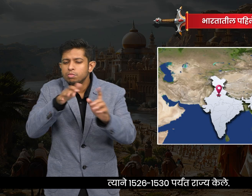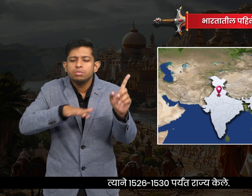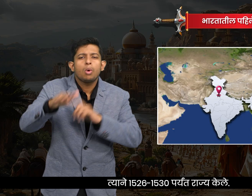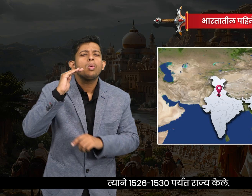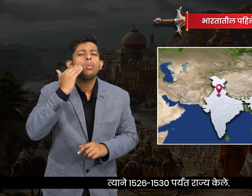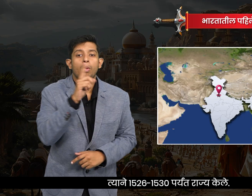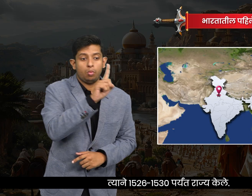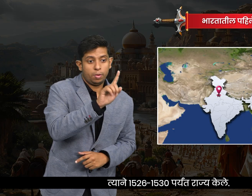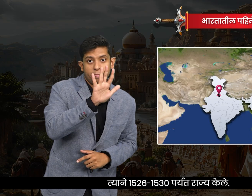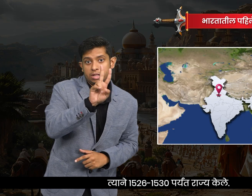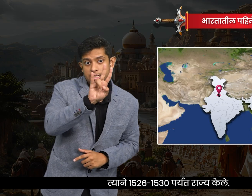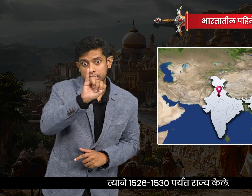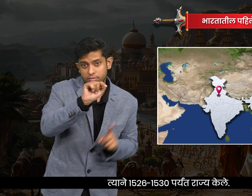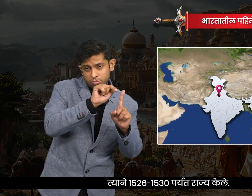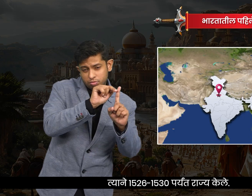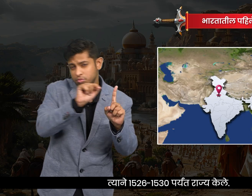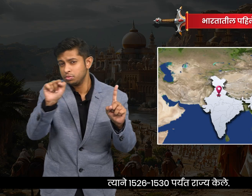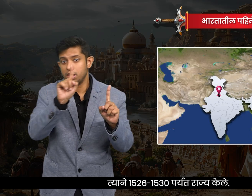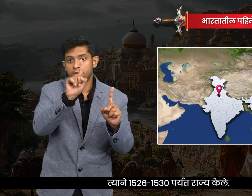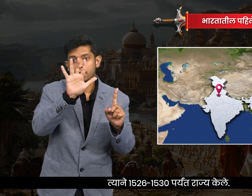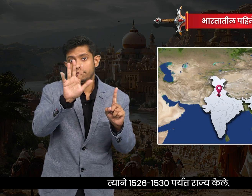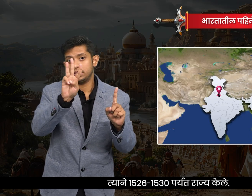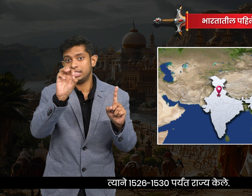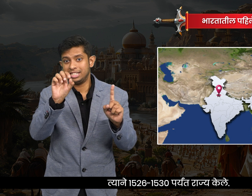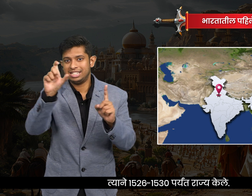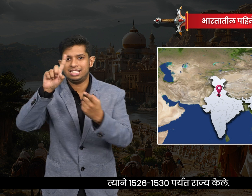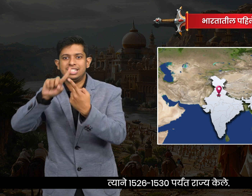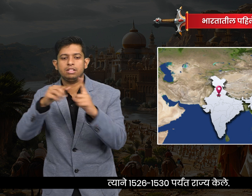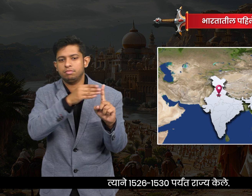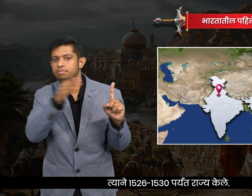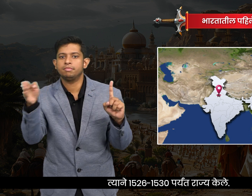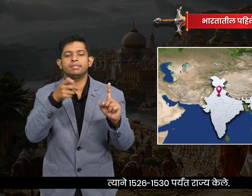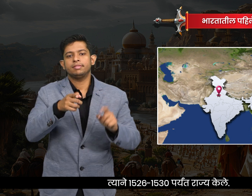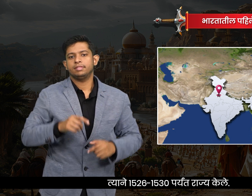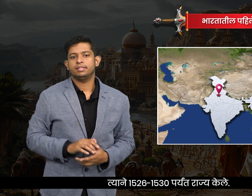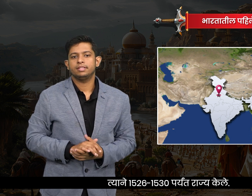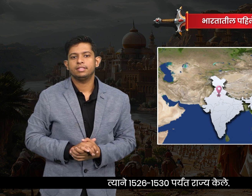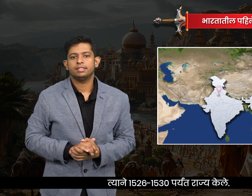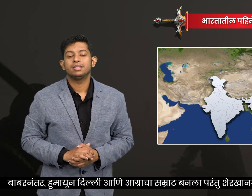त्याने 1526 ते 1530 पर्यंत राज्य केले.